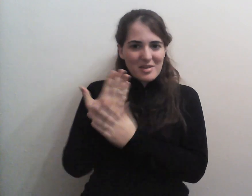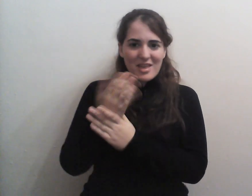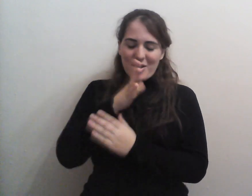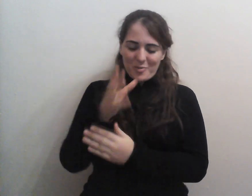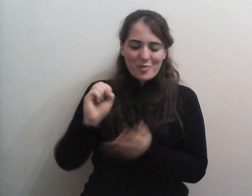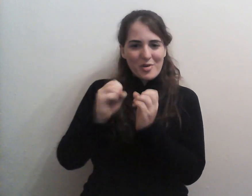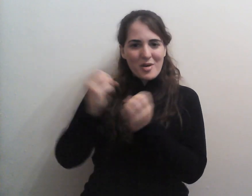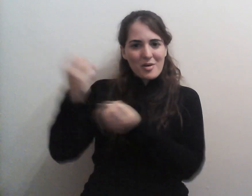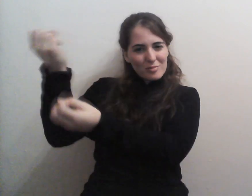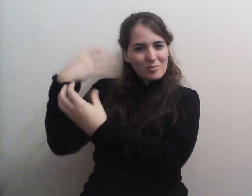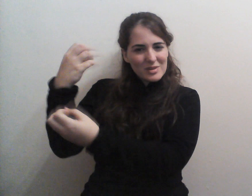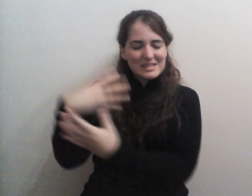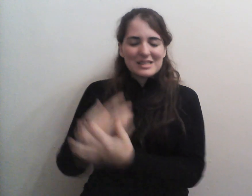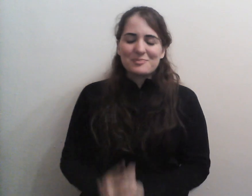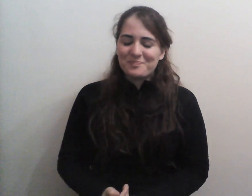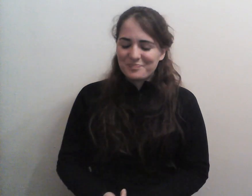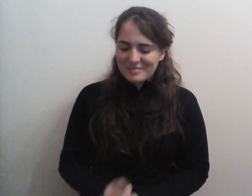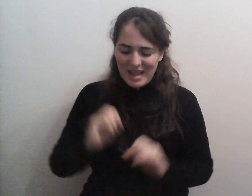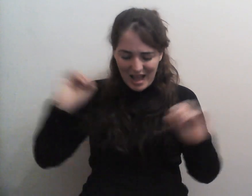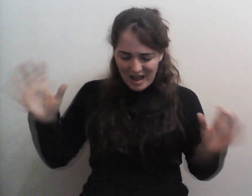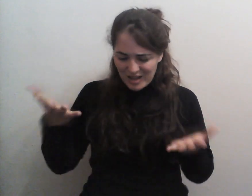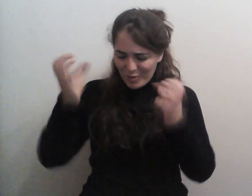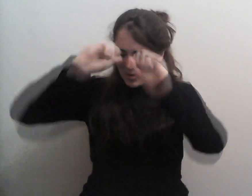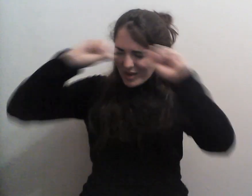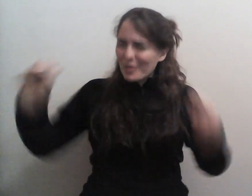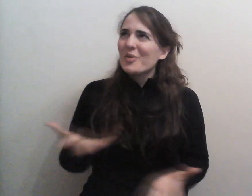Escrituras. Aleluya. Gloria a Dios.